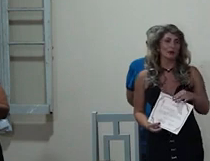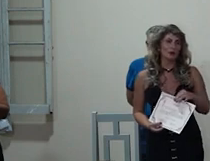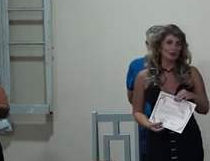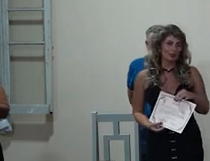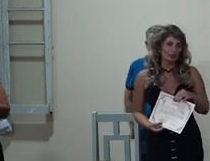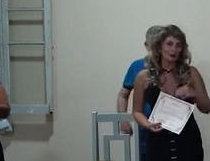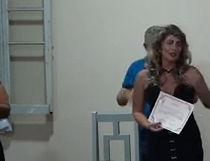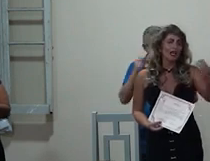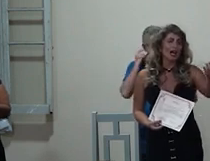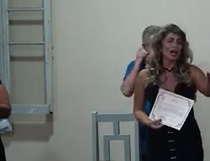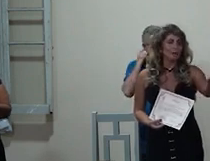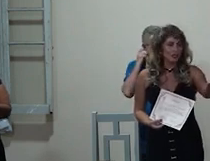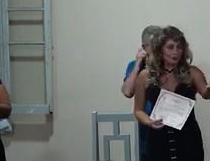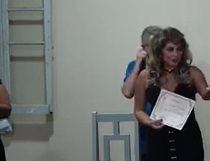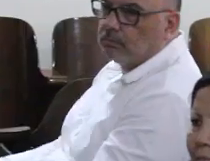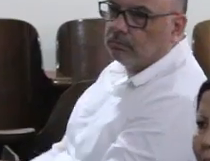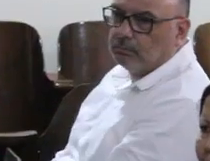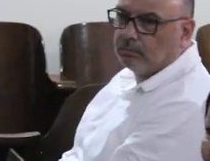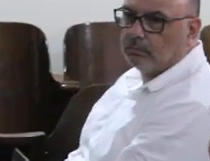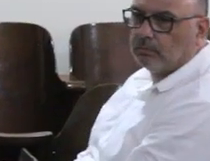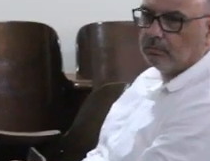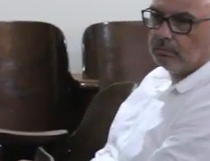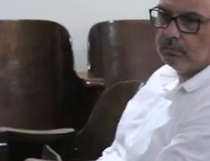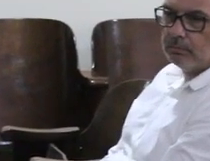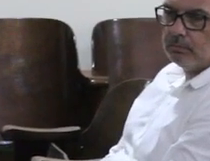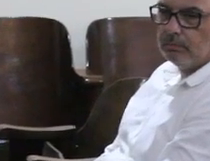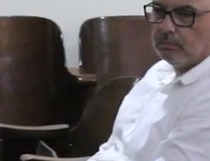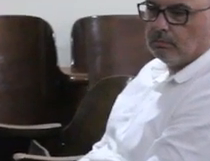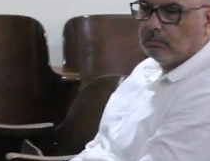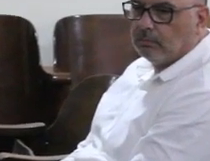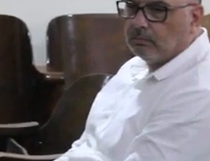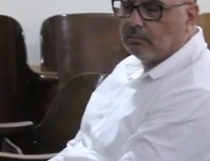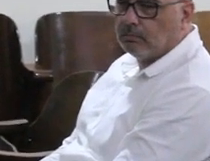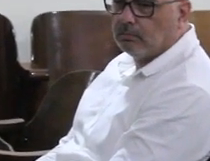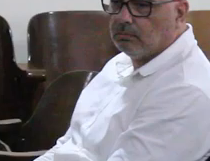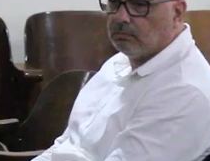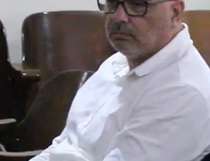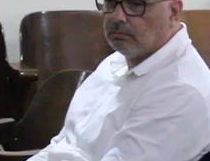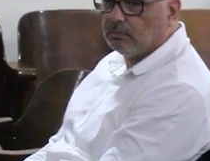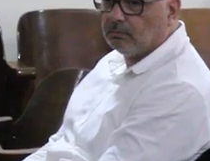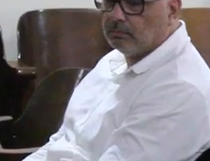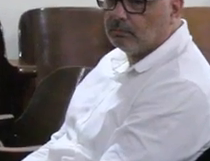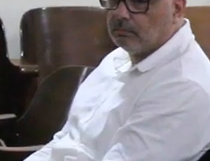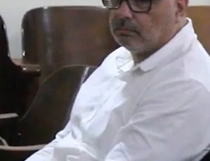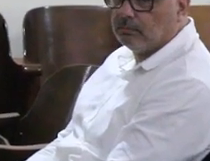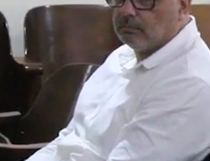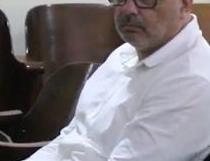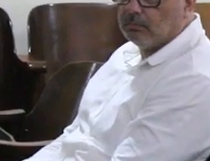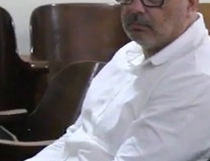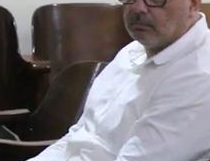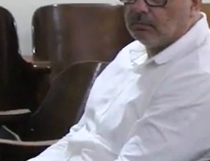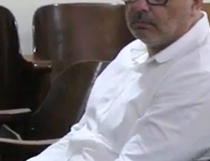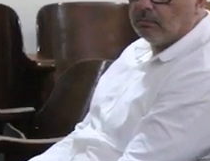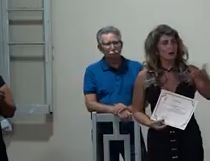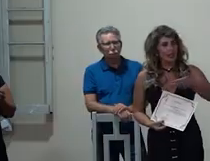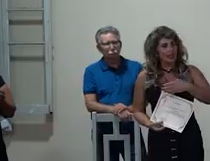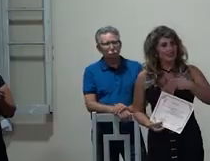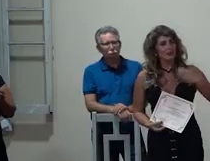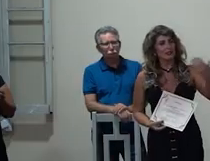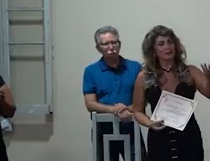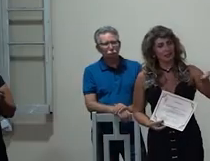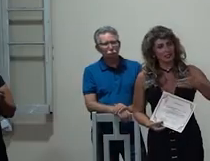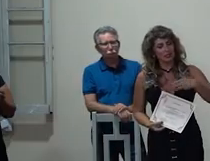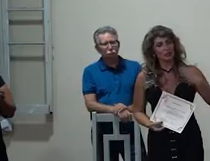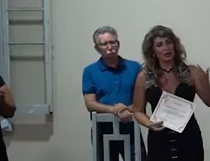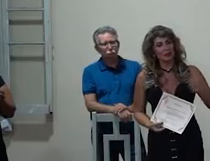de educação há muitos anos. A minha vizinha, dona Marilda, que veio nessa noite, ela é avó de surda, pessoa surda,